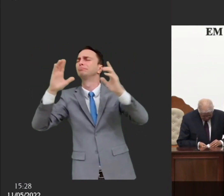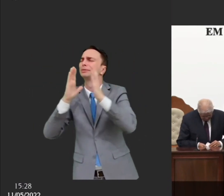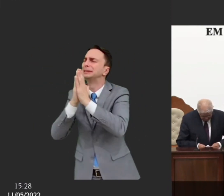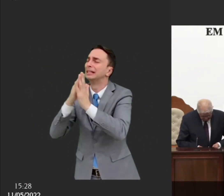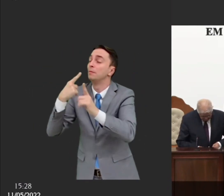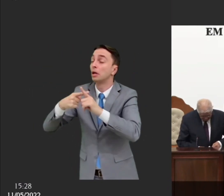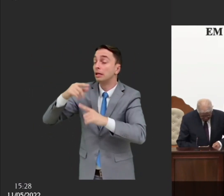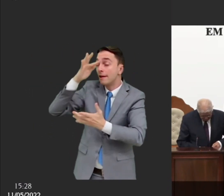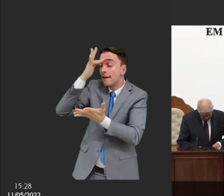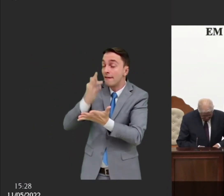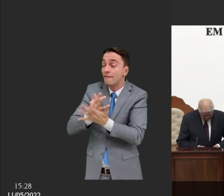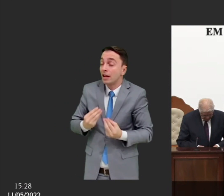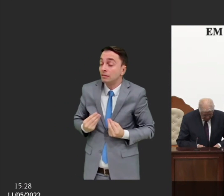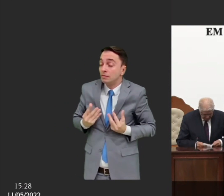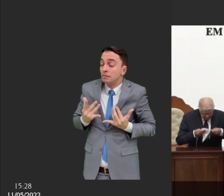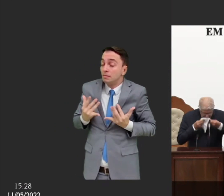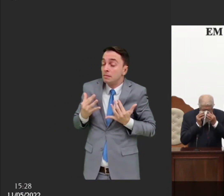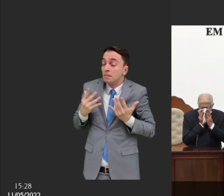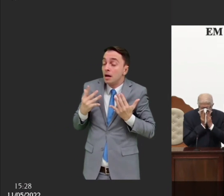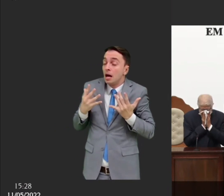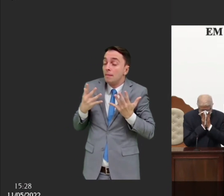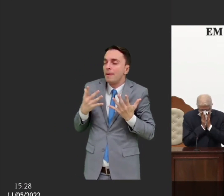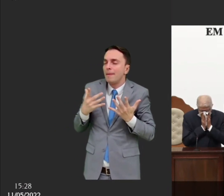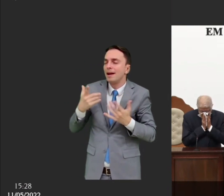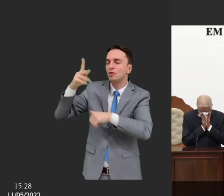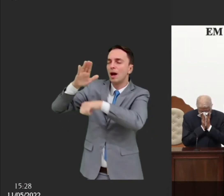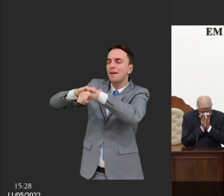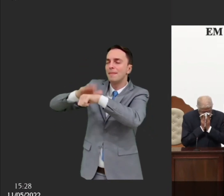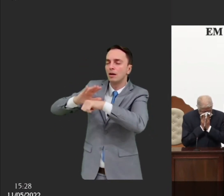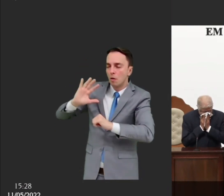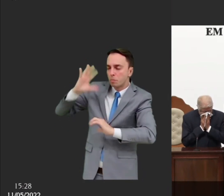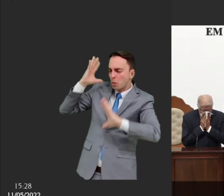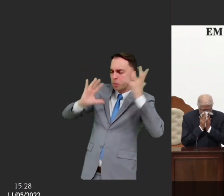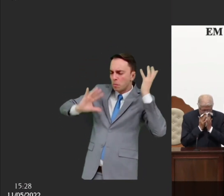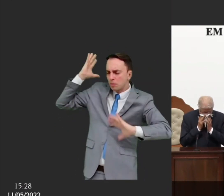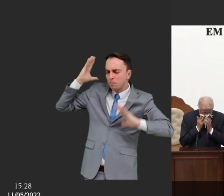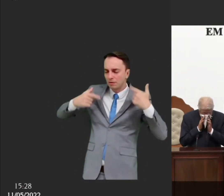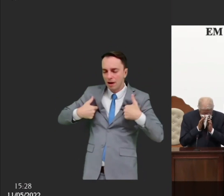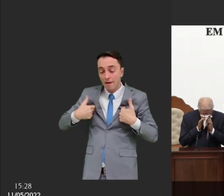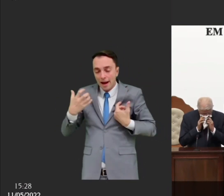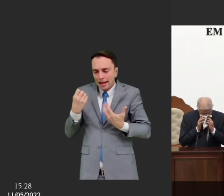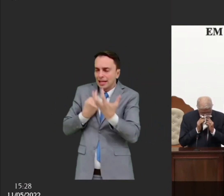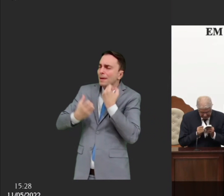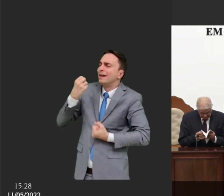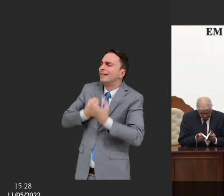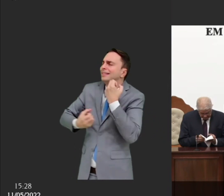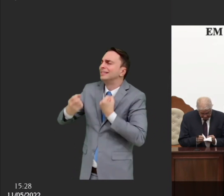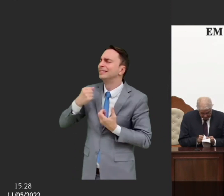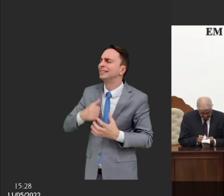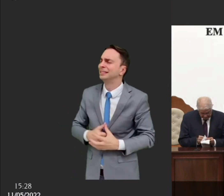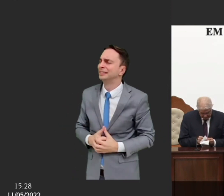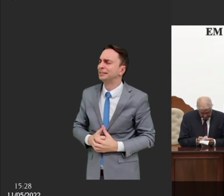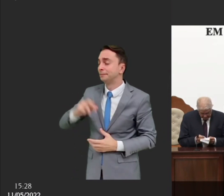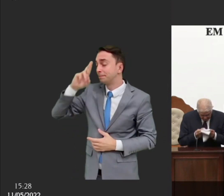obra. Nos abençoe em tudo neste culto. Bendito é o teu nome. Abençoe o teu servo na presidência, este